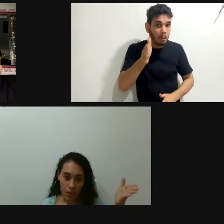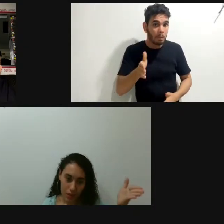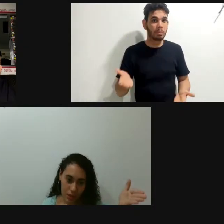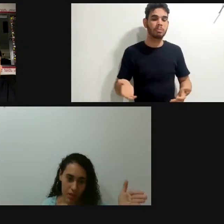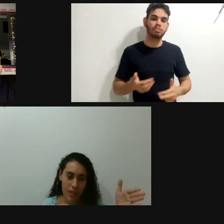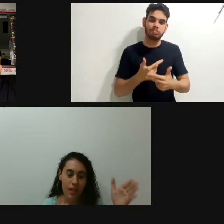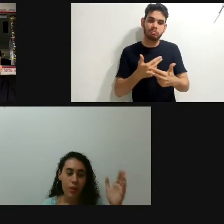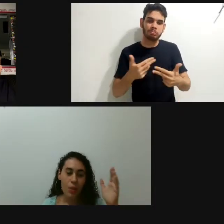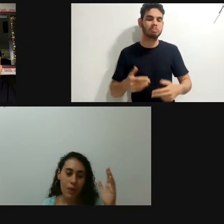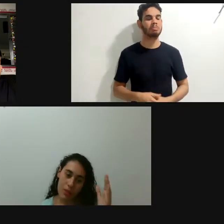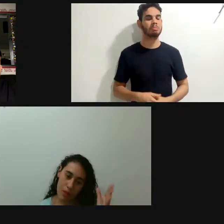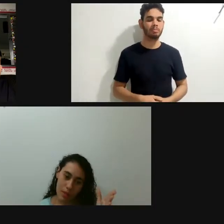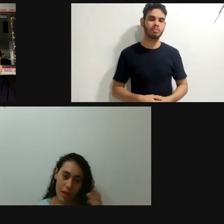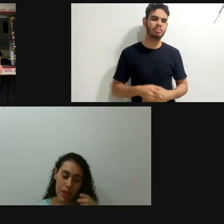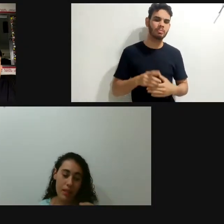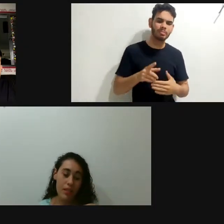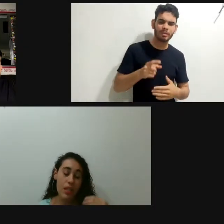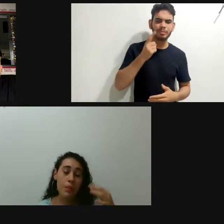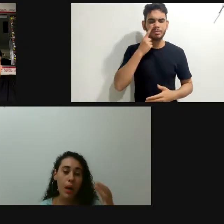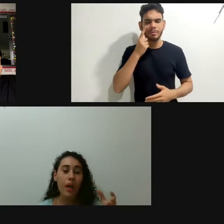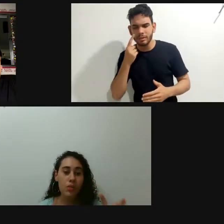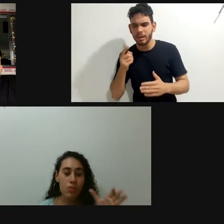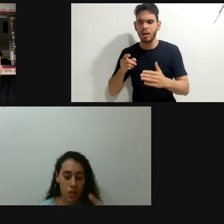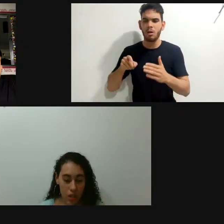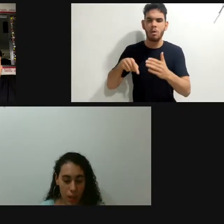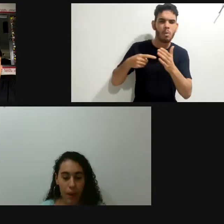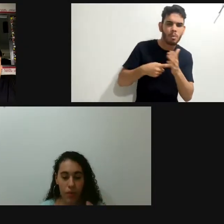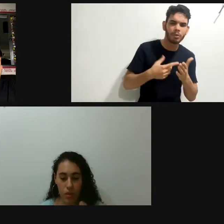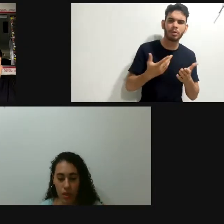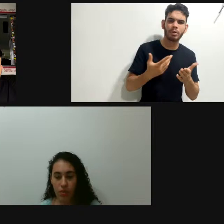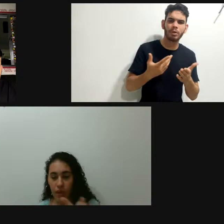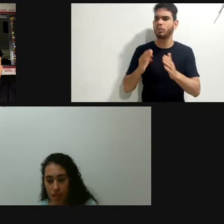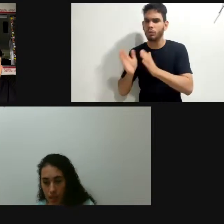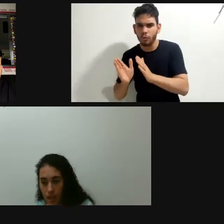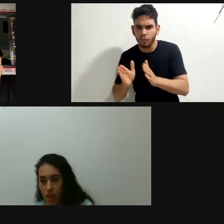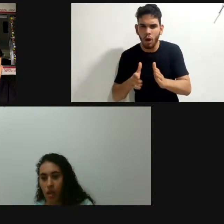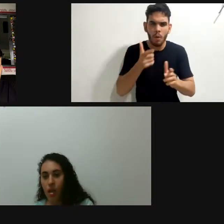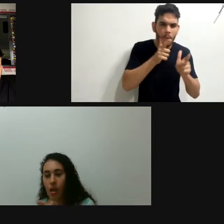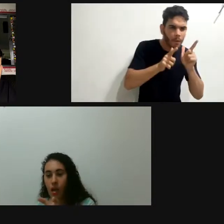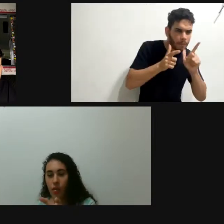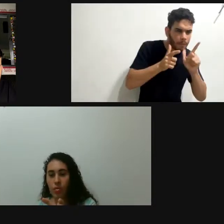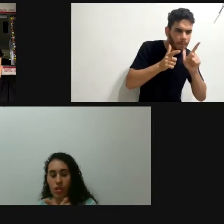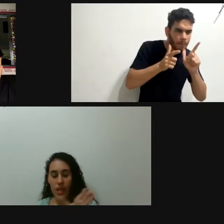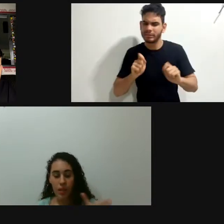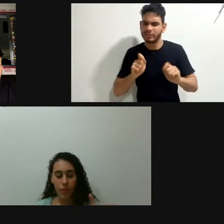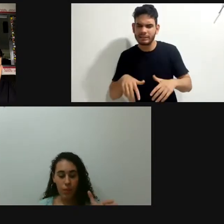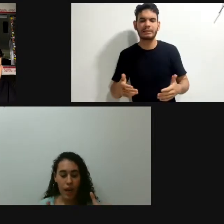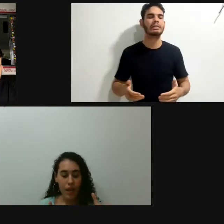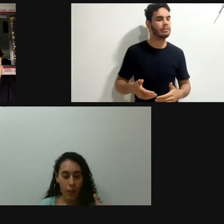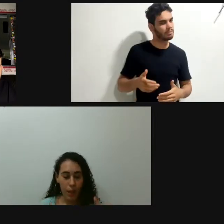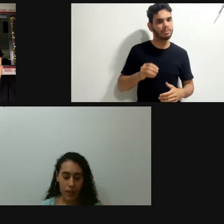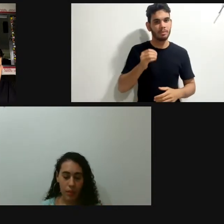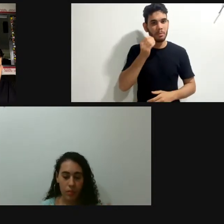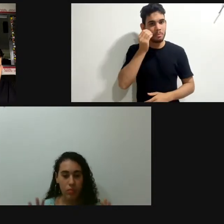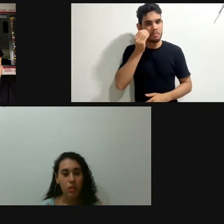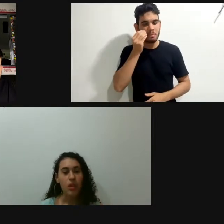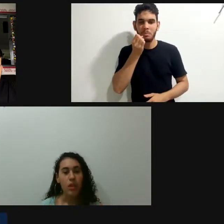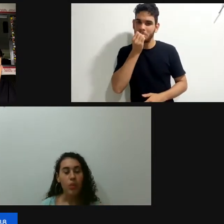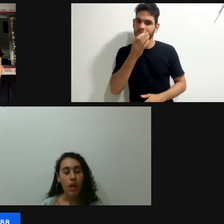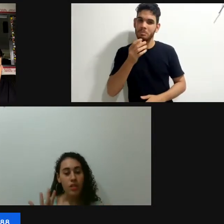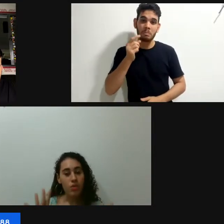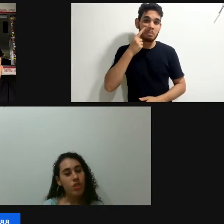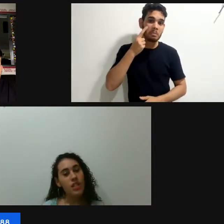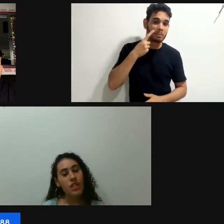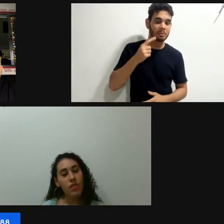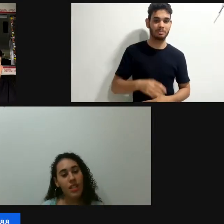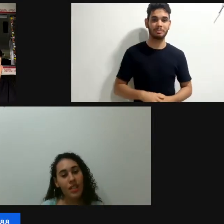a sua rotina, cumpra as suas metas e marque um dia para você fazer, vamos dizer, marque uma meta.